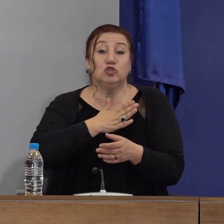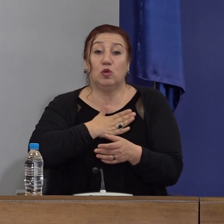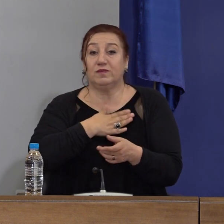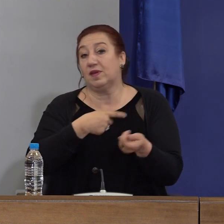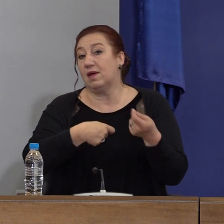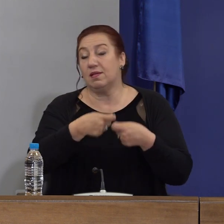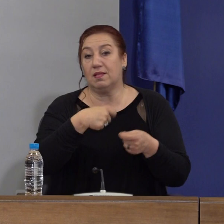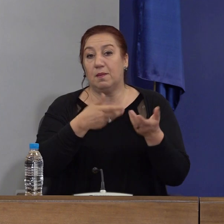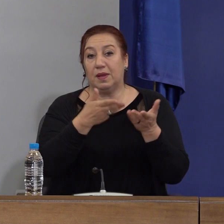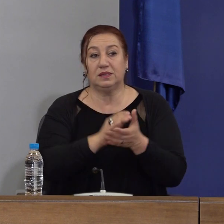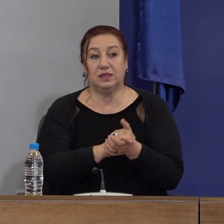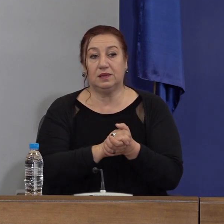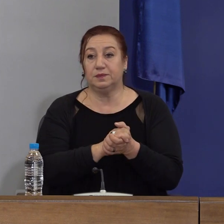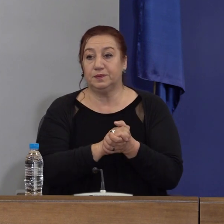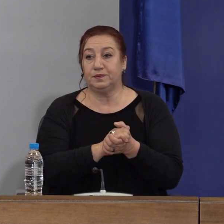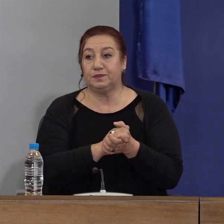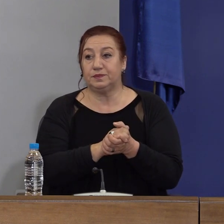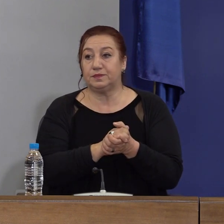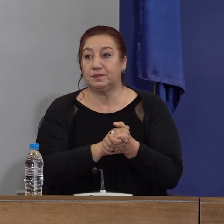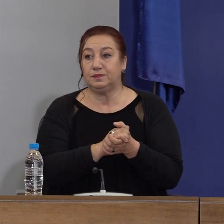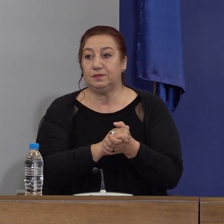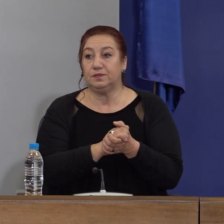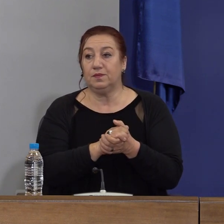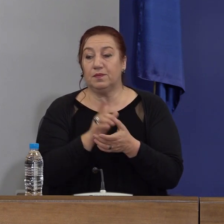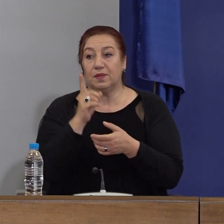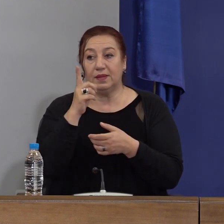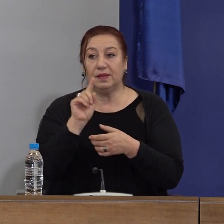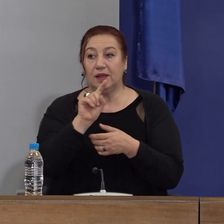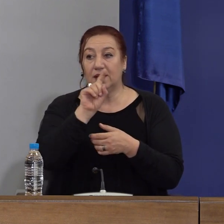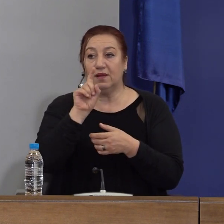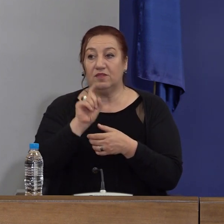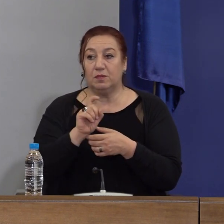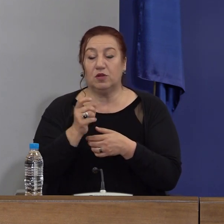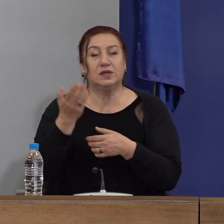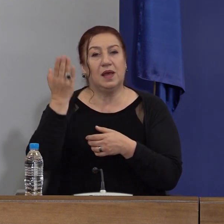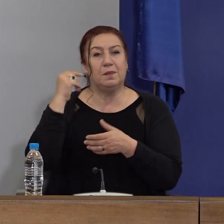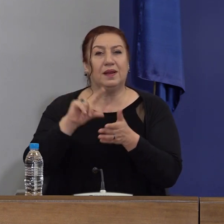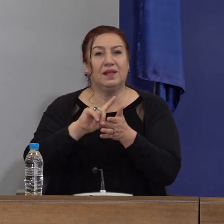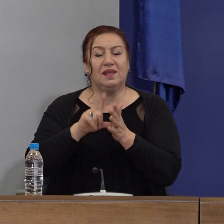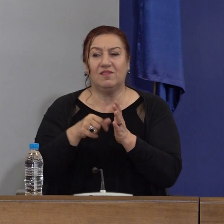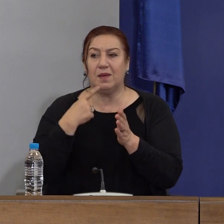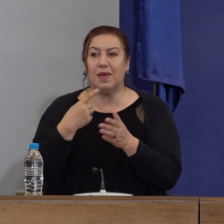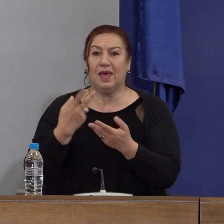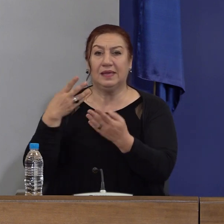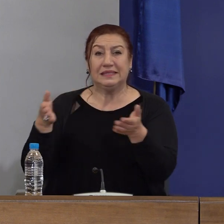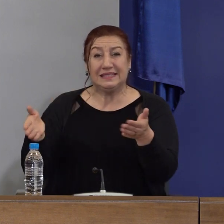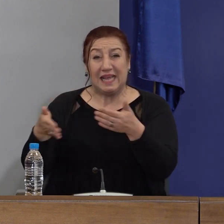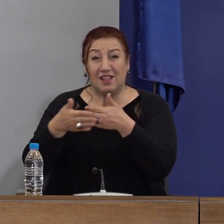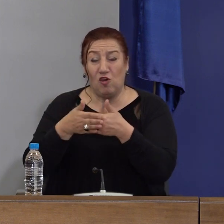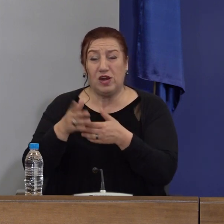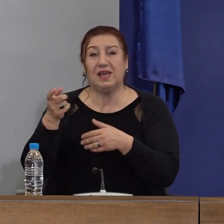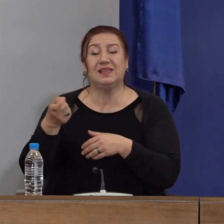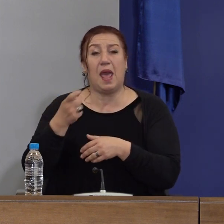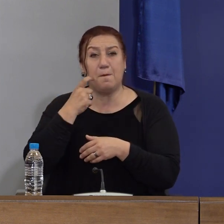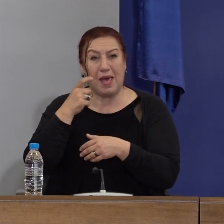магазина. Господин министър, искам да ви попитам един въпрос. Преди време затворихме Банско за 4 болни. Сега до Спад